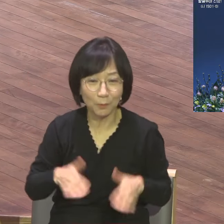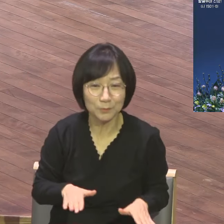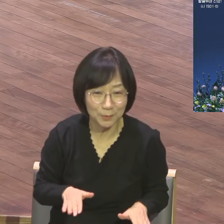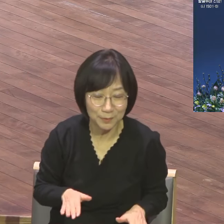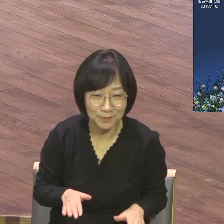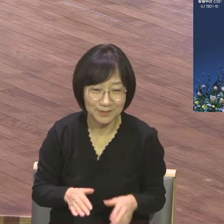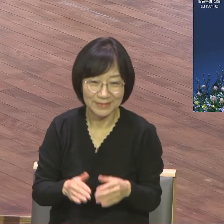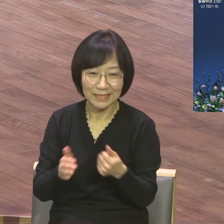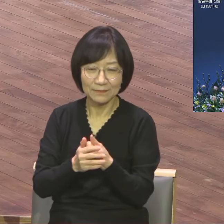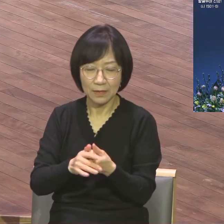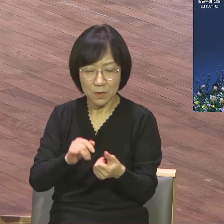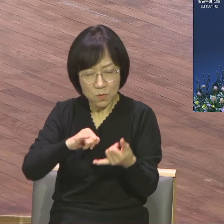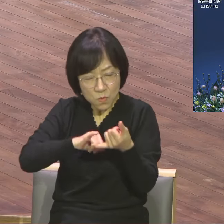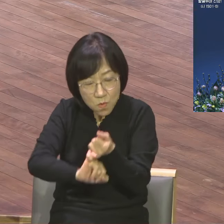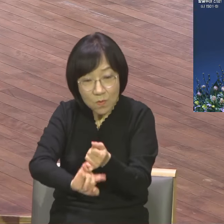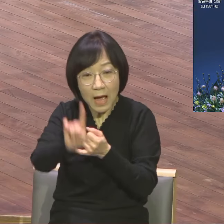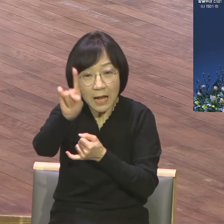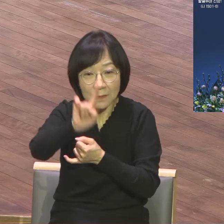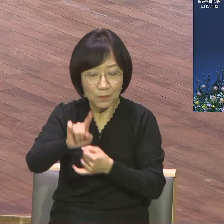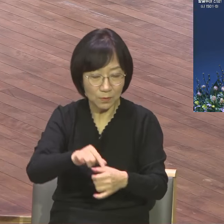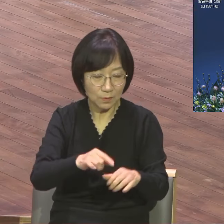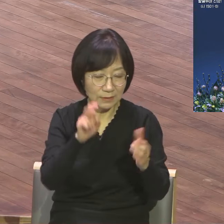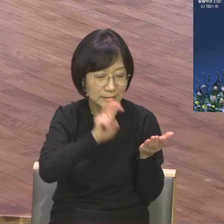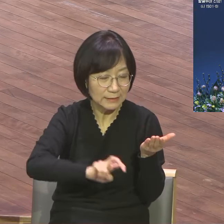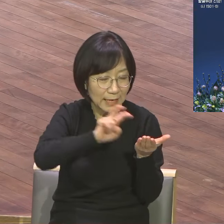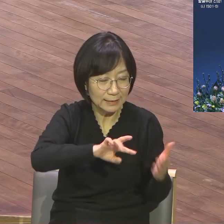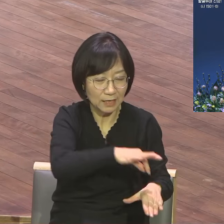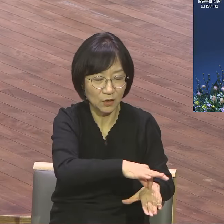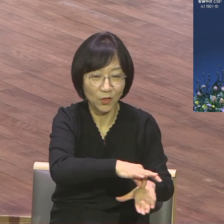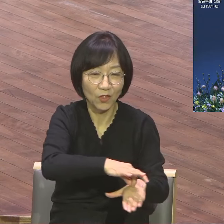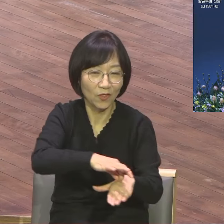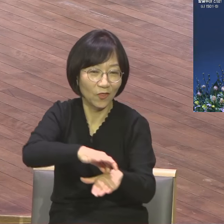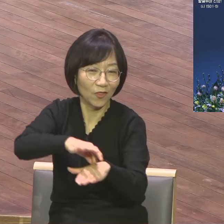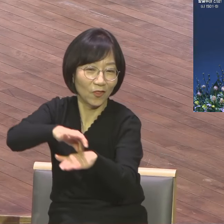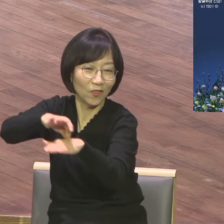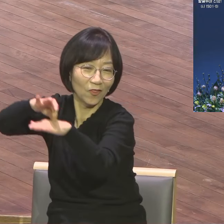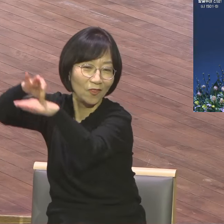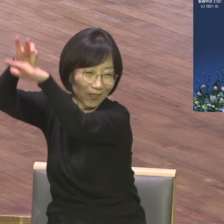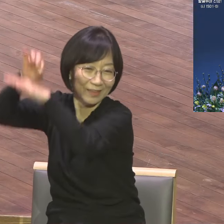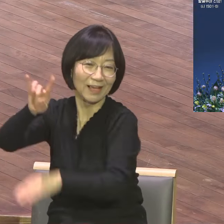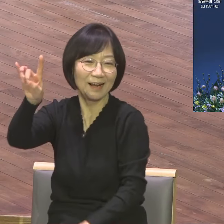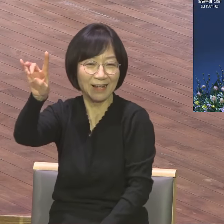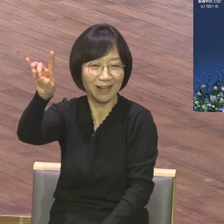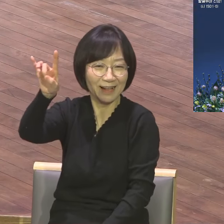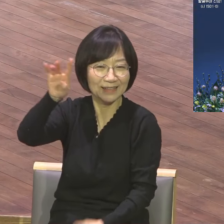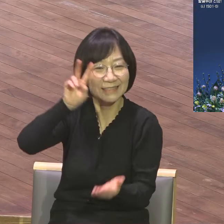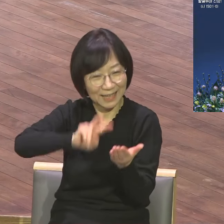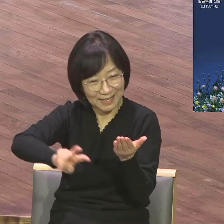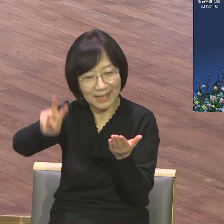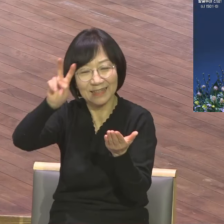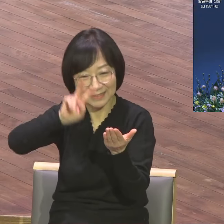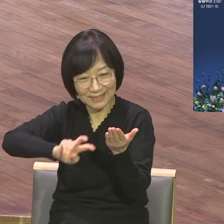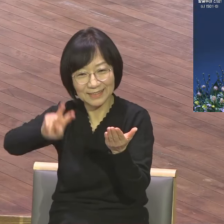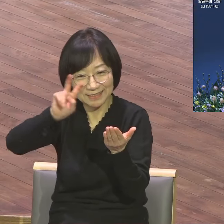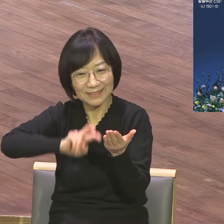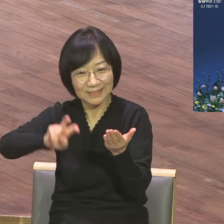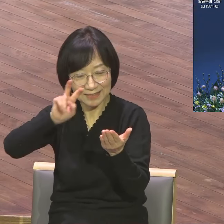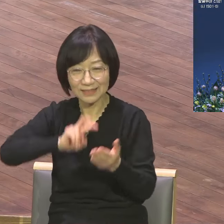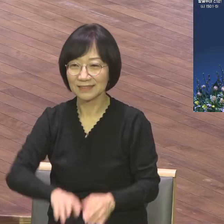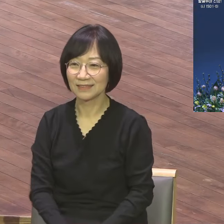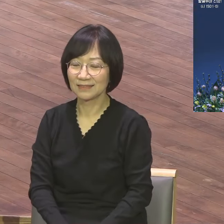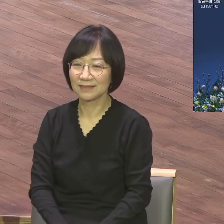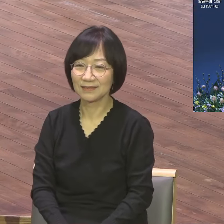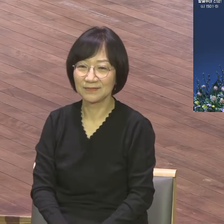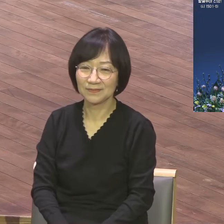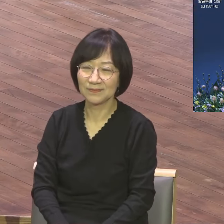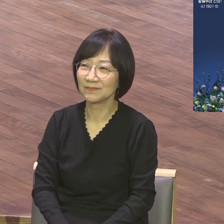없습니다. 천국에는 천국 가서 뭐 할 겁니까? 천국에서 할 건 하나밖에 없어요. 찬양. 찬양 받기를 원해서